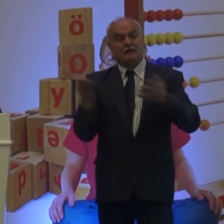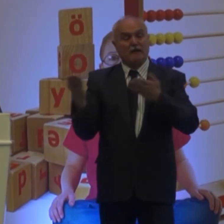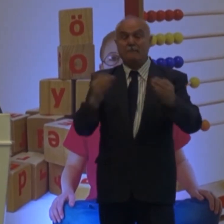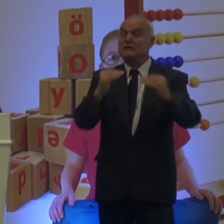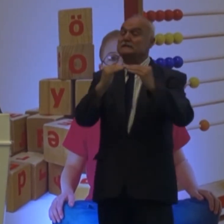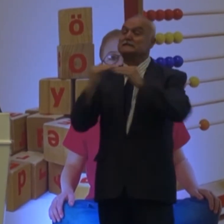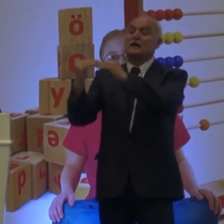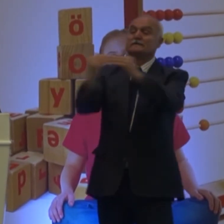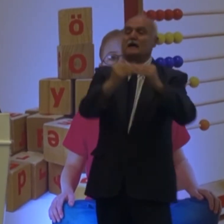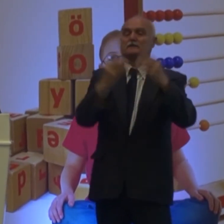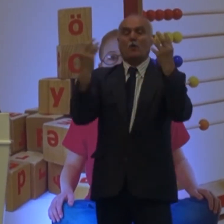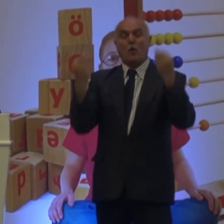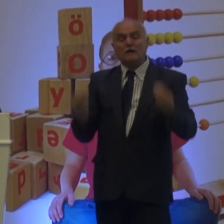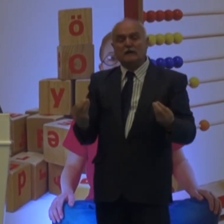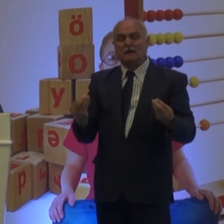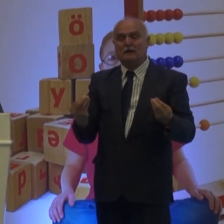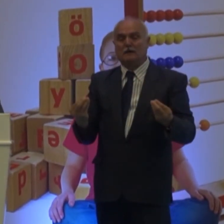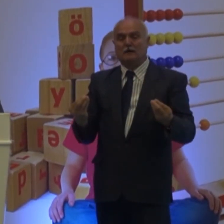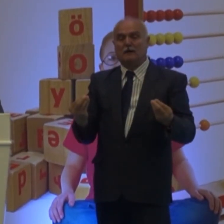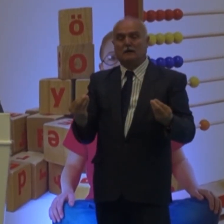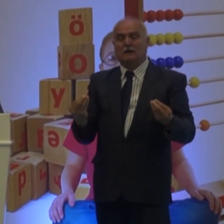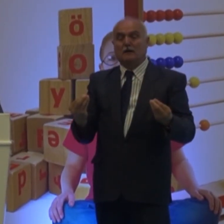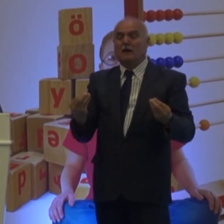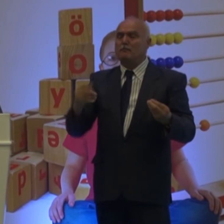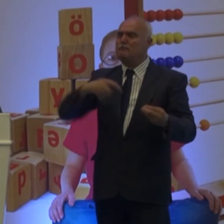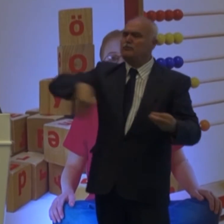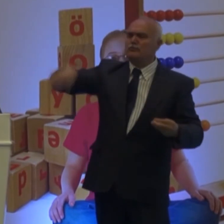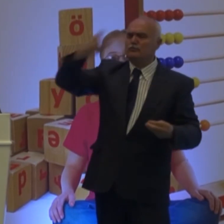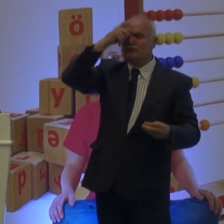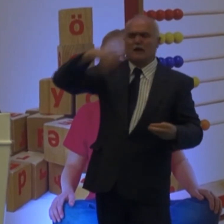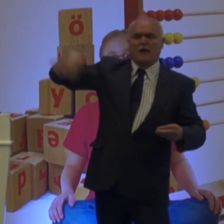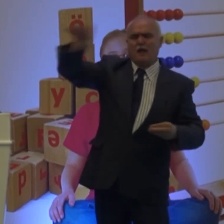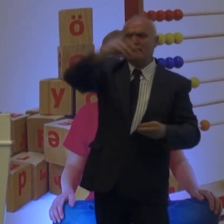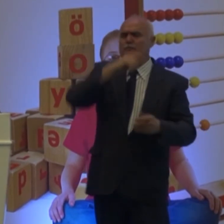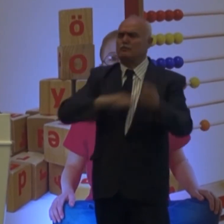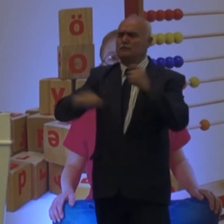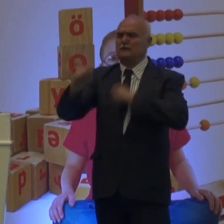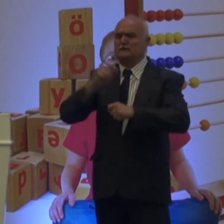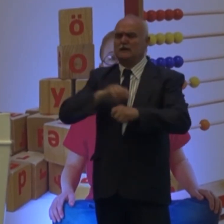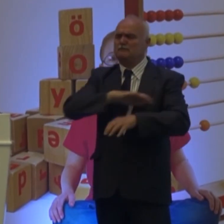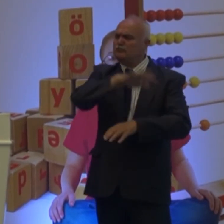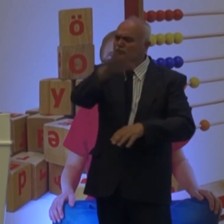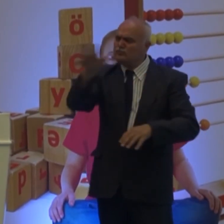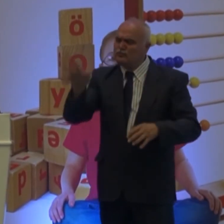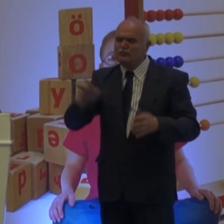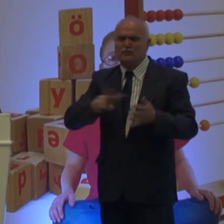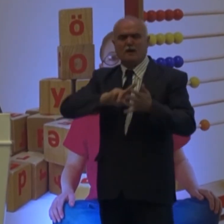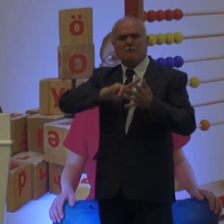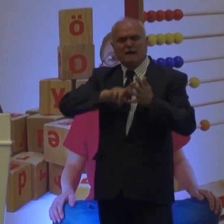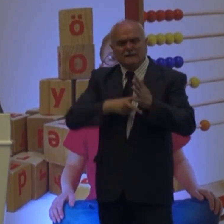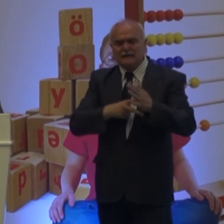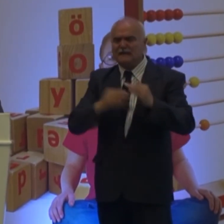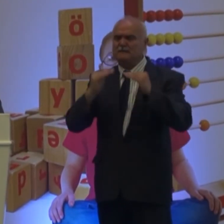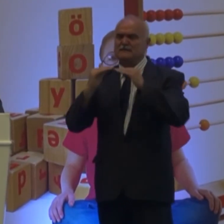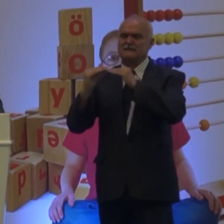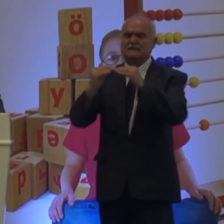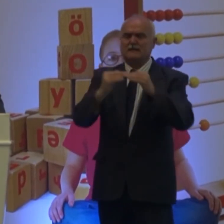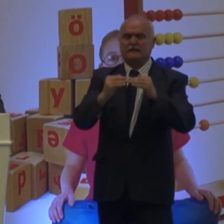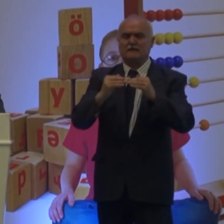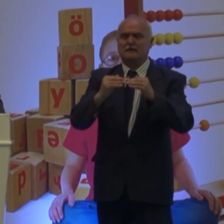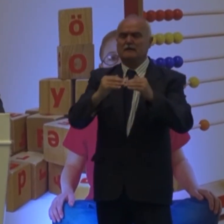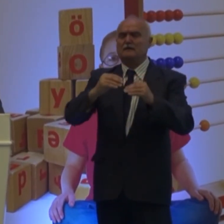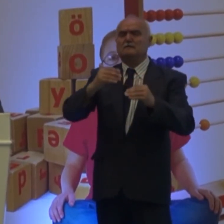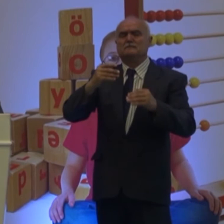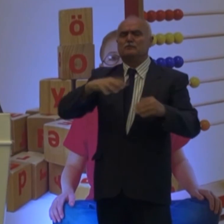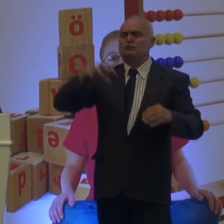standart olacak. Yani X RAM'da kullanılan tanılama ölçme aracıyla Y RAM'ında